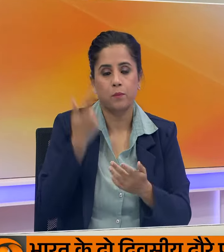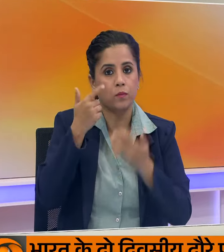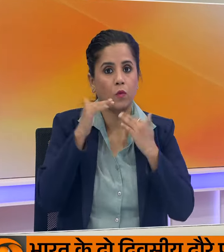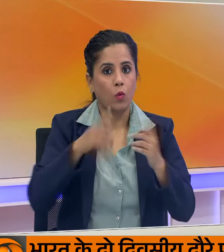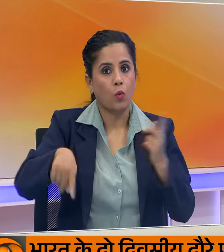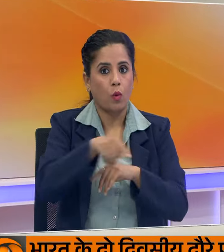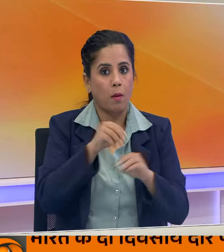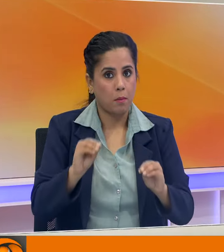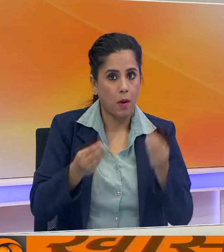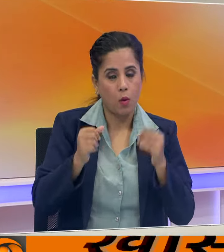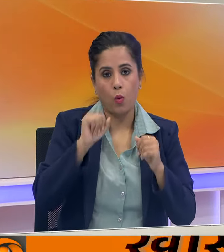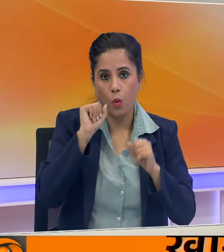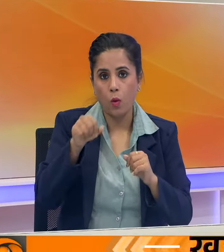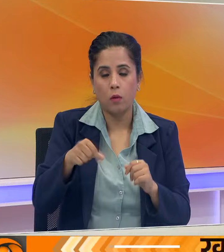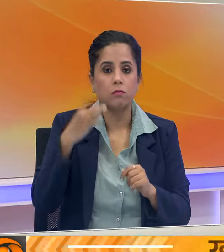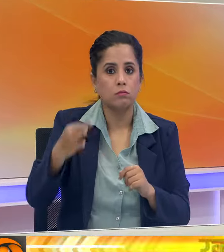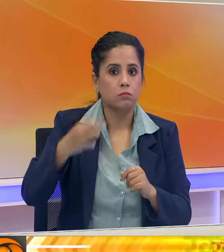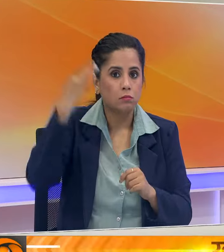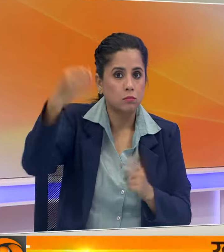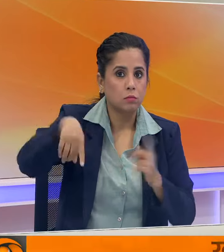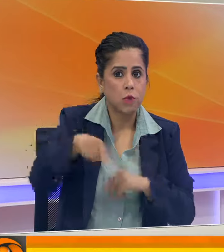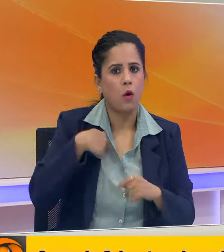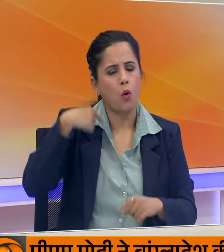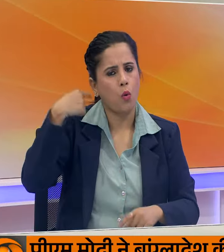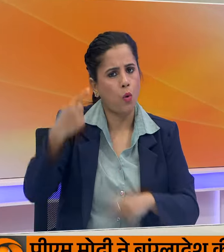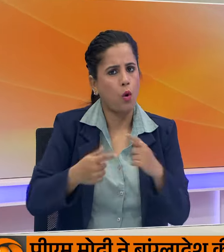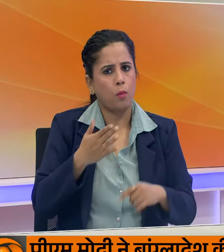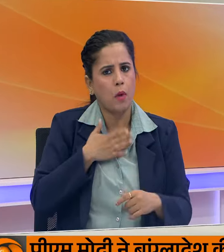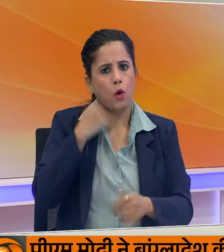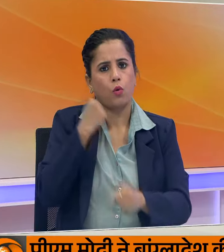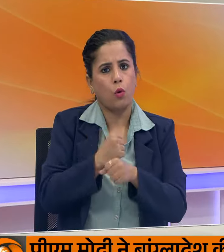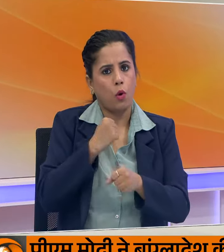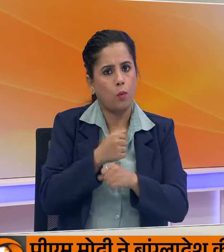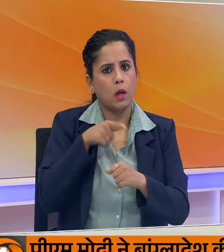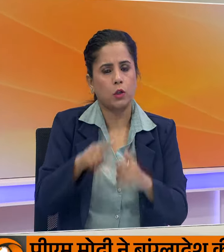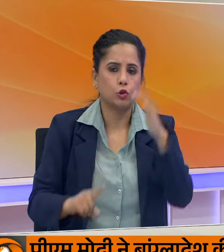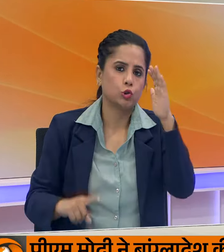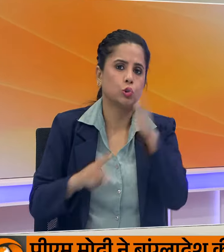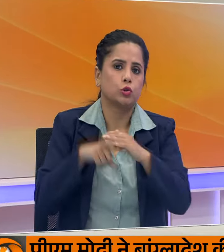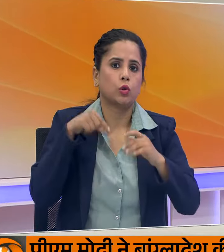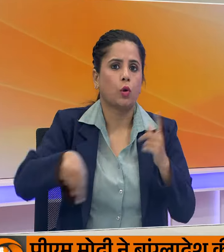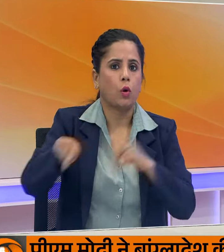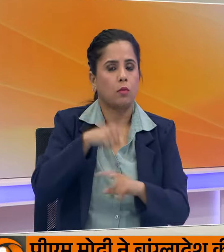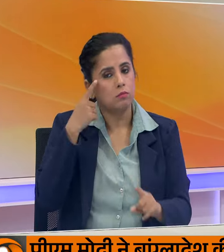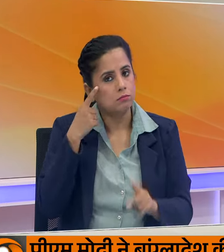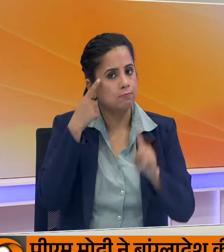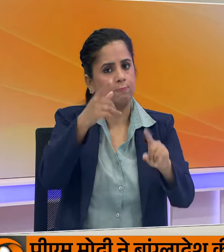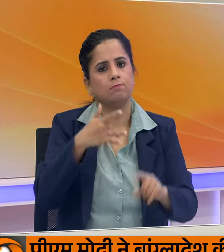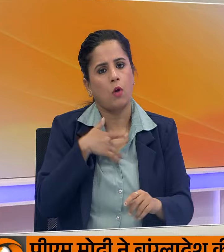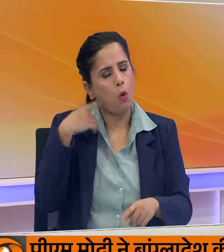के हित और उनका उज्जवल भविष्य हमेशा हमारी सरकार की सर्वोच्च प्राथमिकता